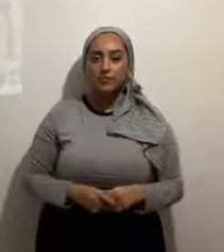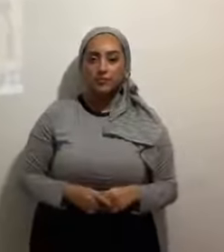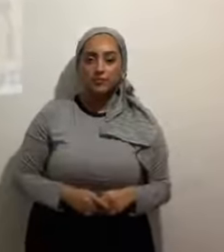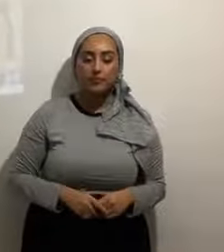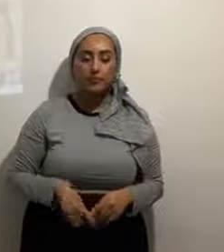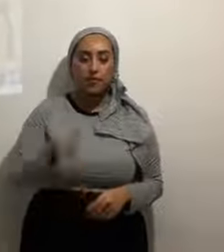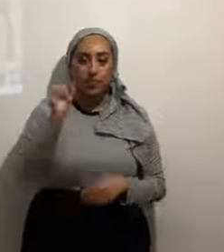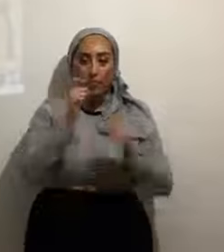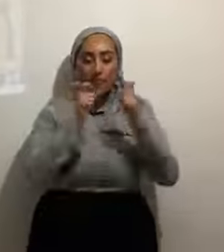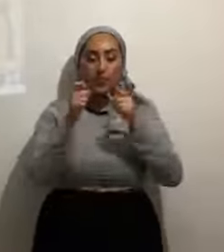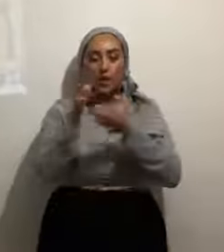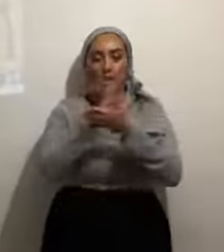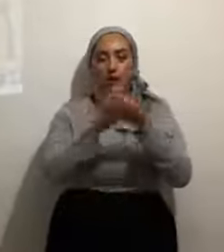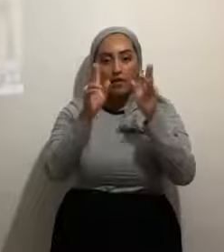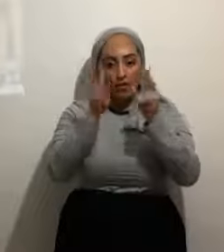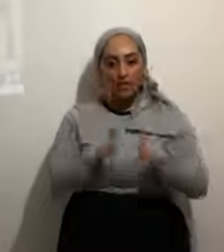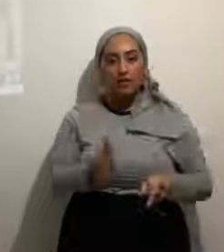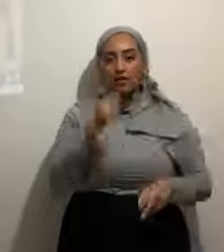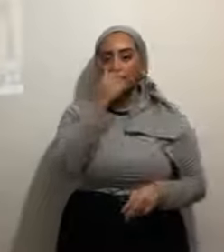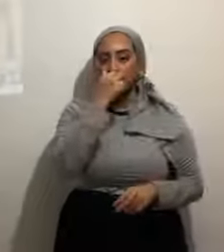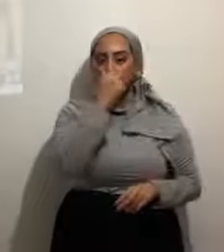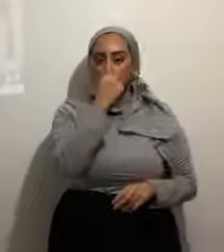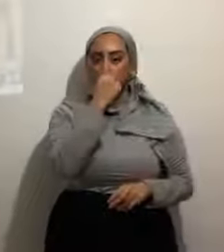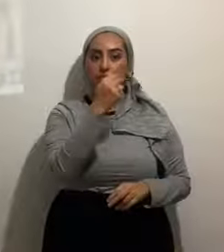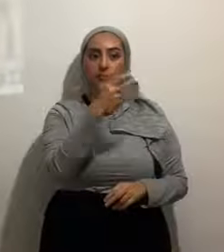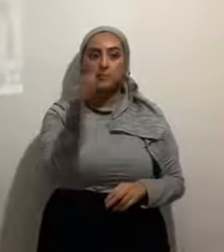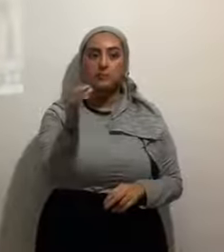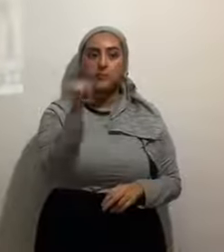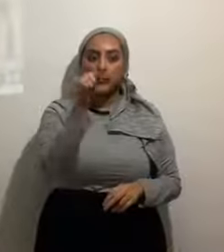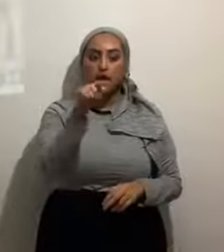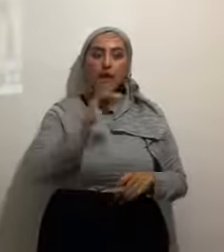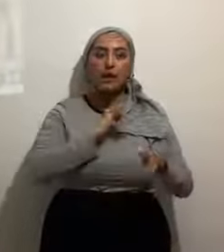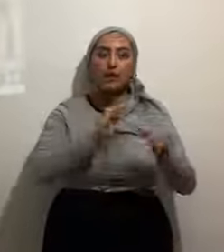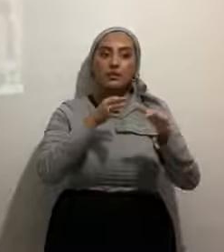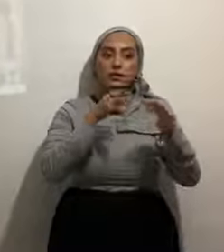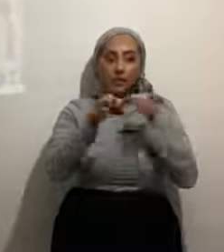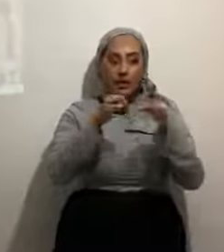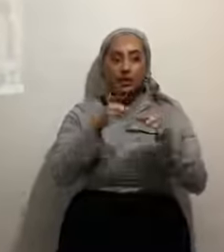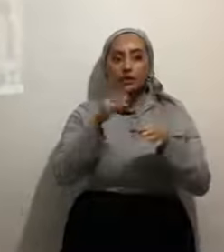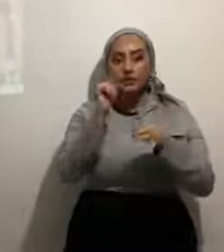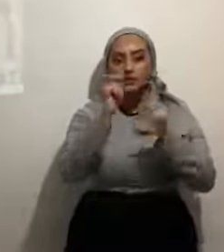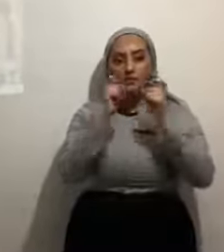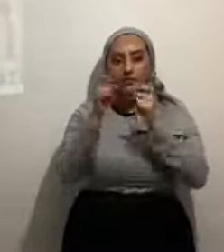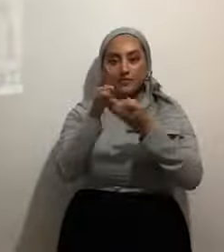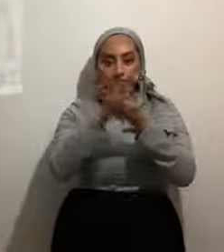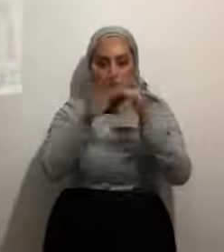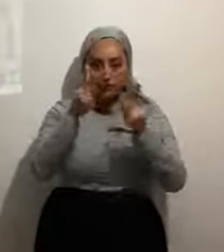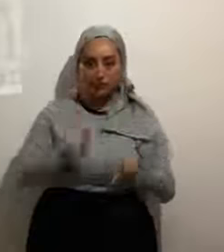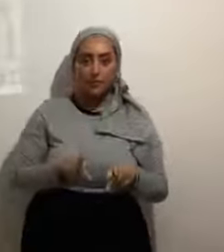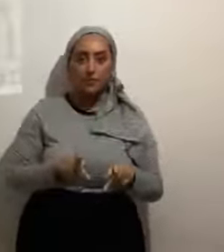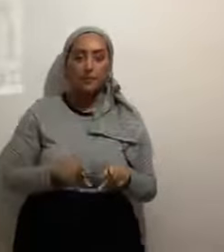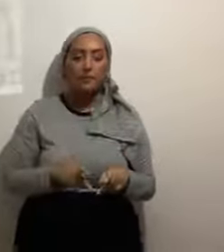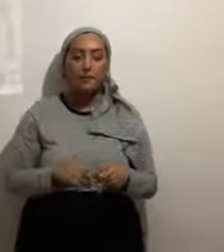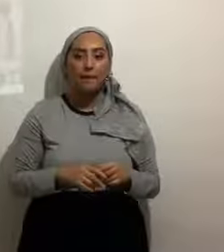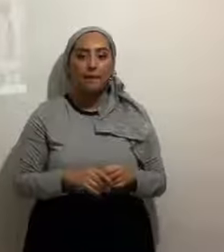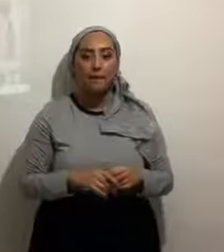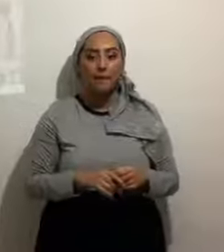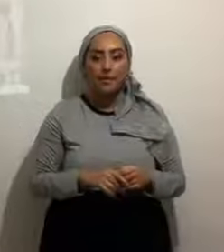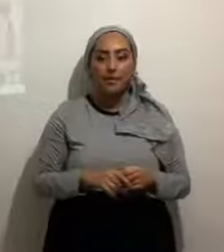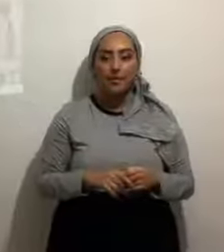20 características de un salvo. Entonces ahí explico en 20 características que tiene un salvo. Tiene una